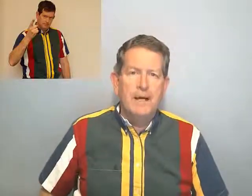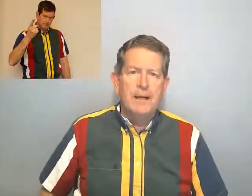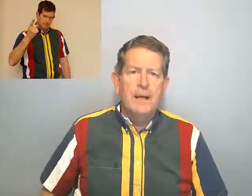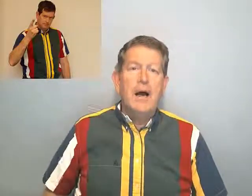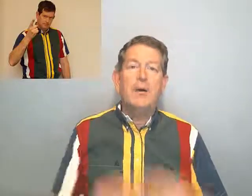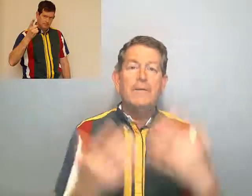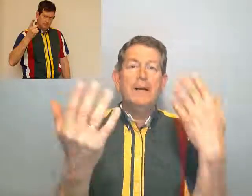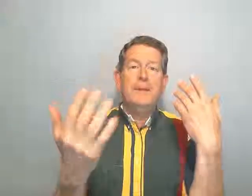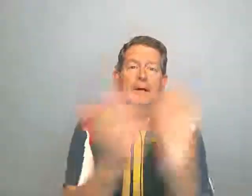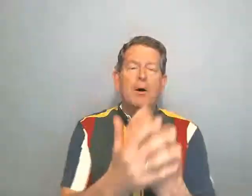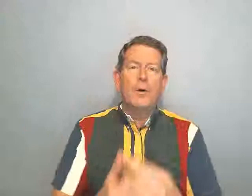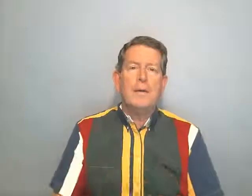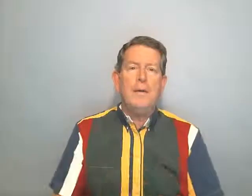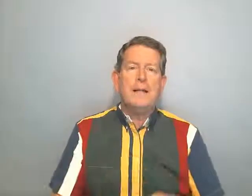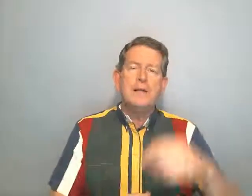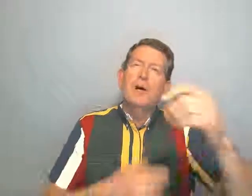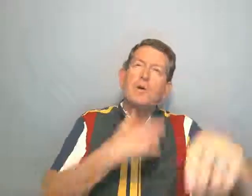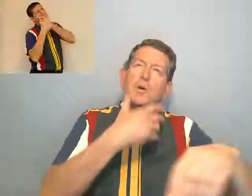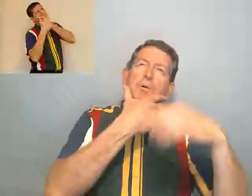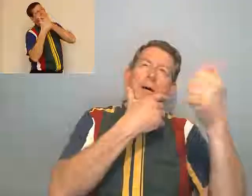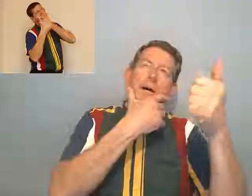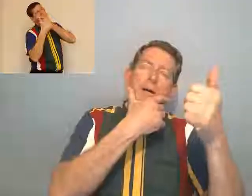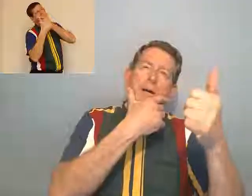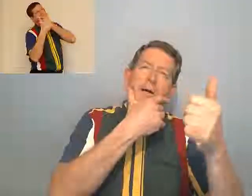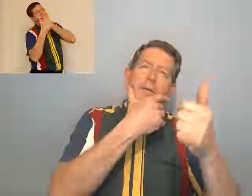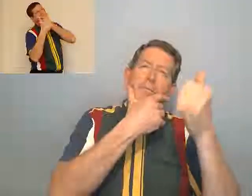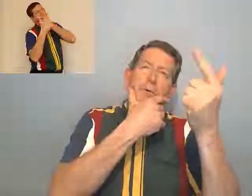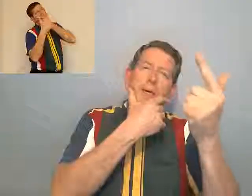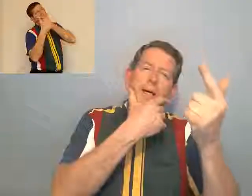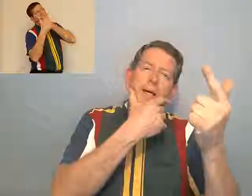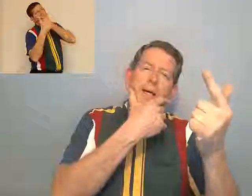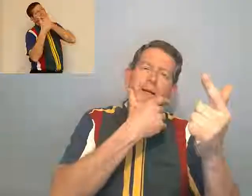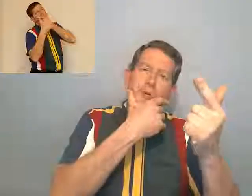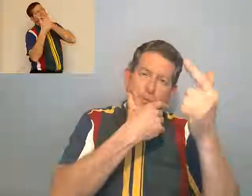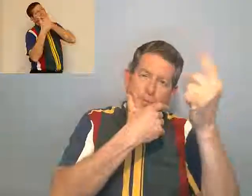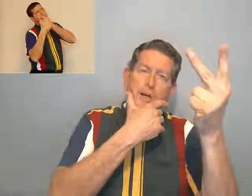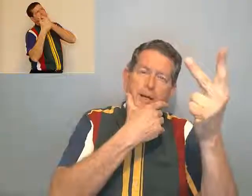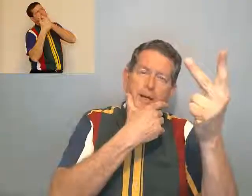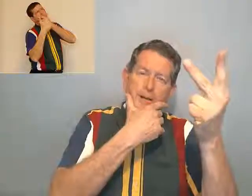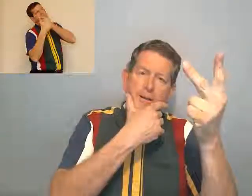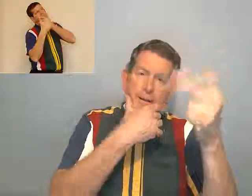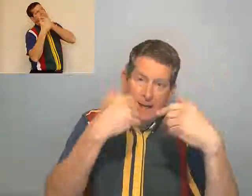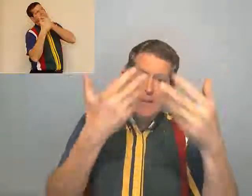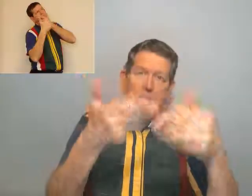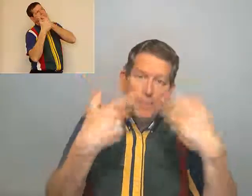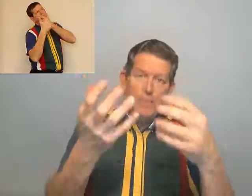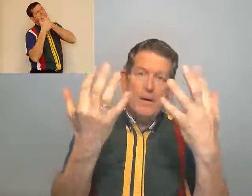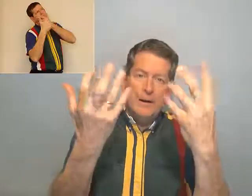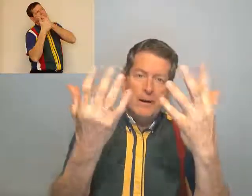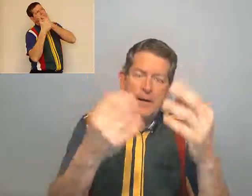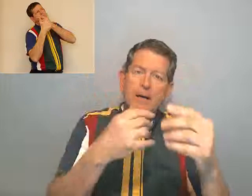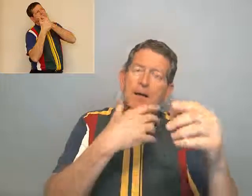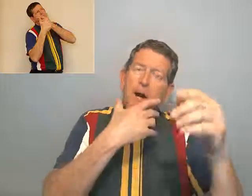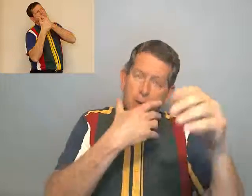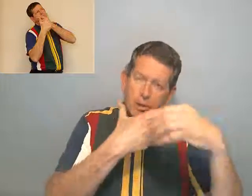voilà. Alors avec les mains, on répète, je pourrais, Allez, répétez après moi avec les mains. Encore,